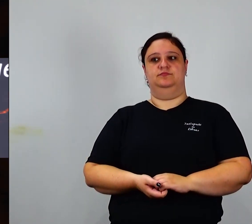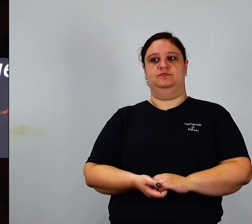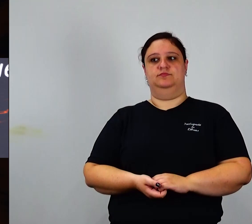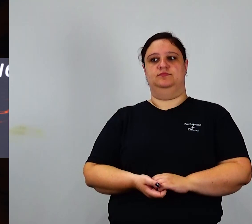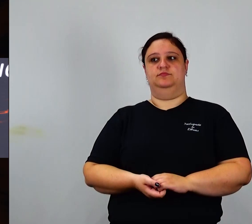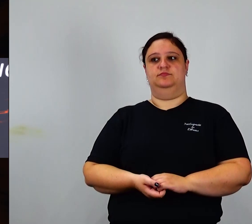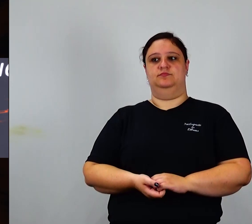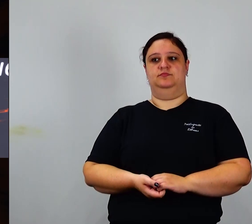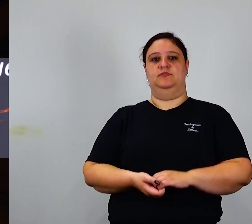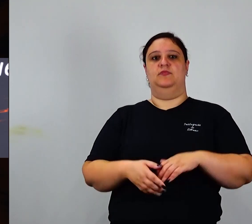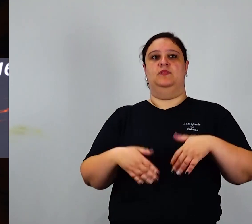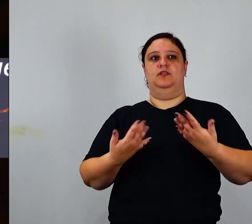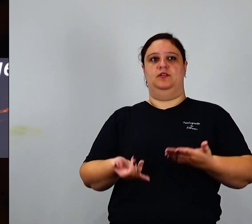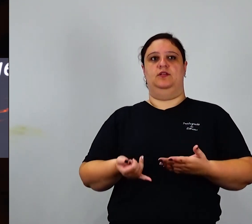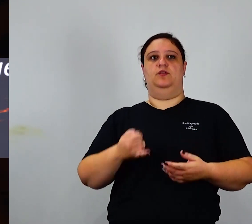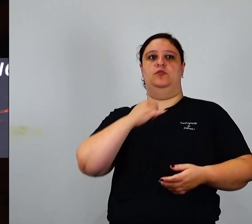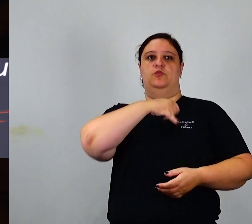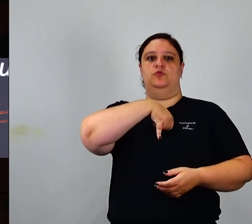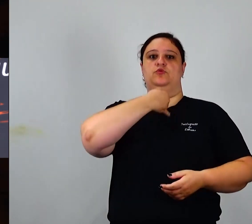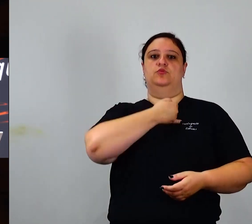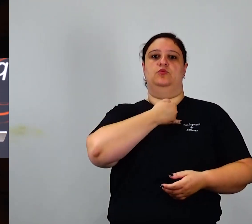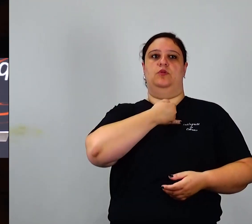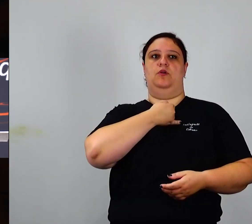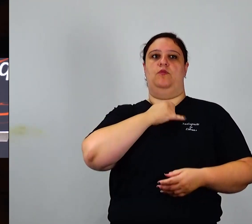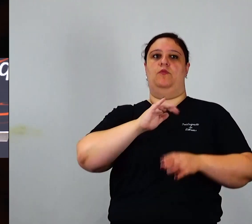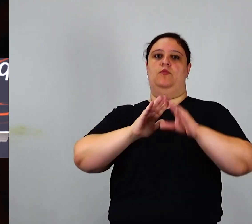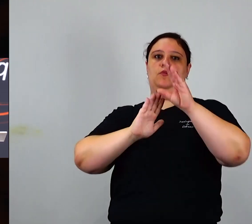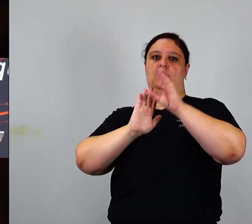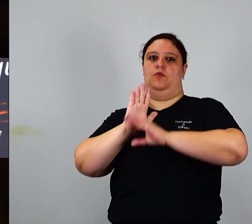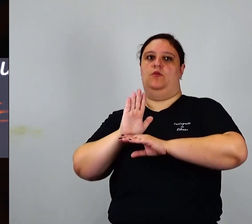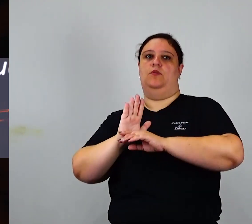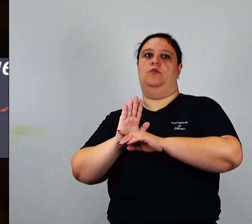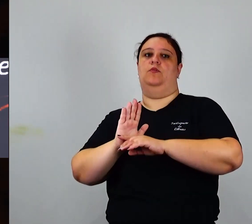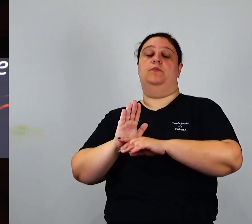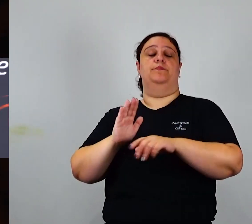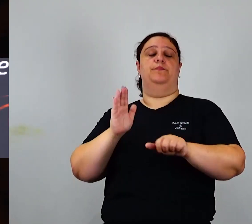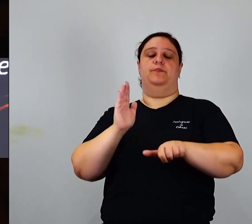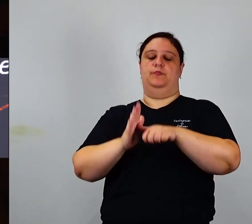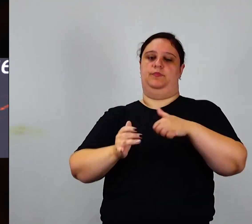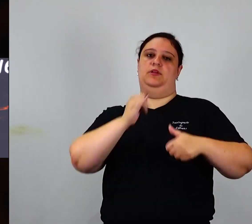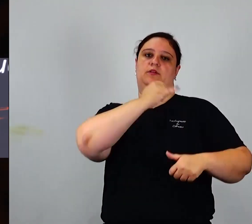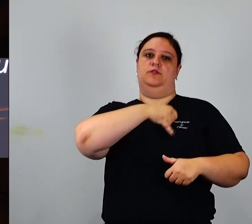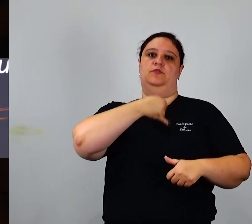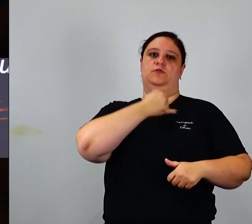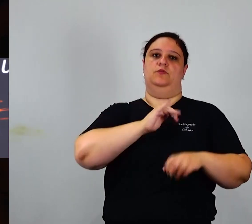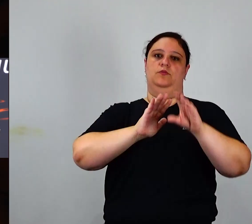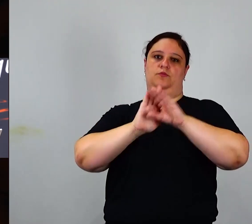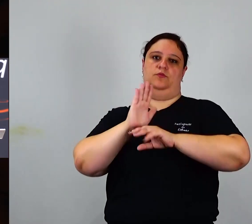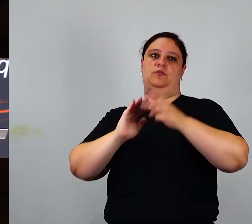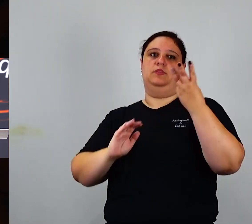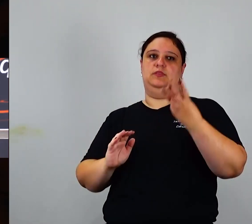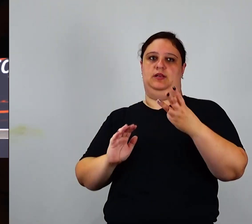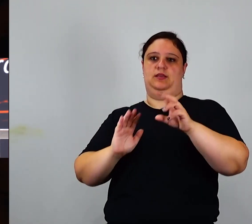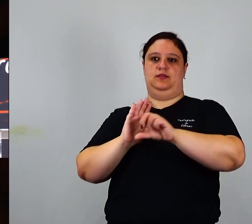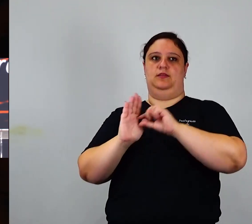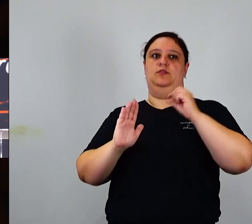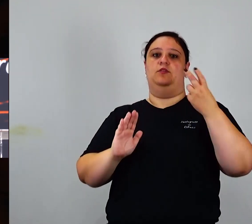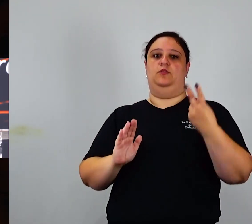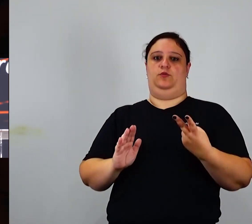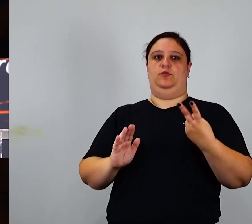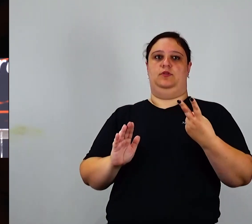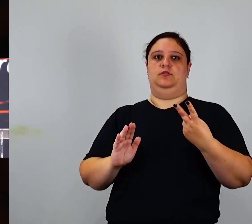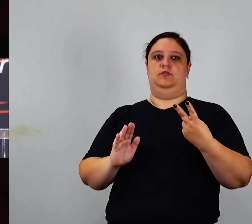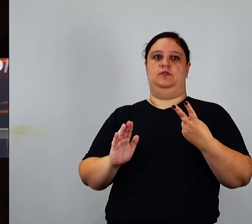Olha só o que João escreve em 1 João 3,2. Amados, agora somos